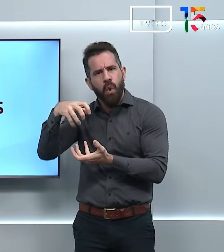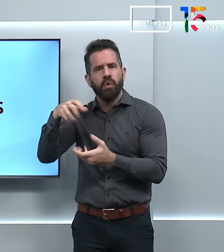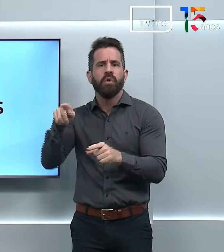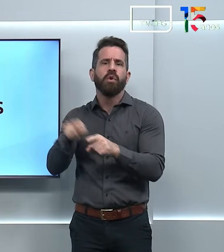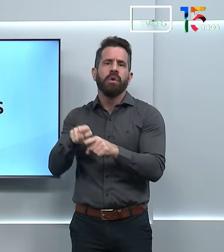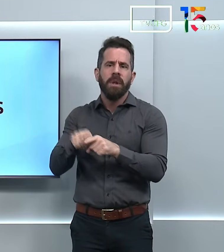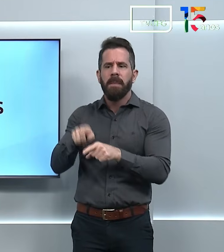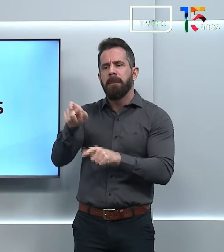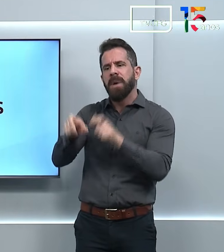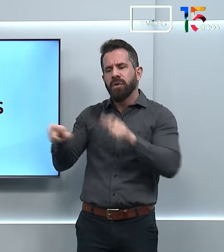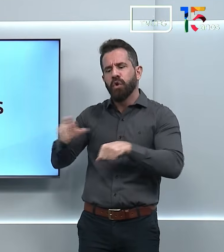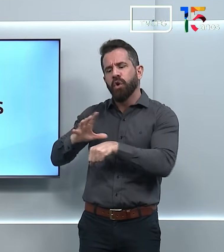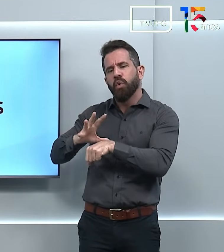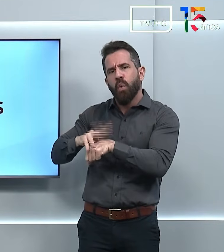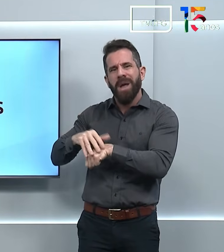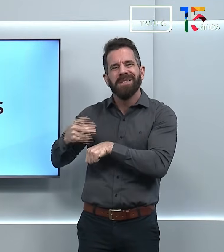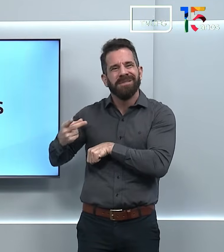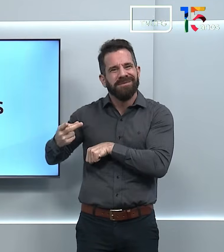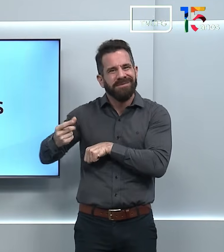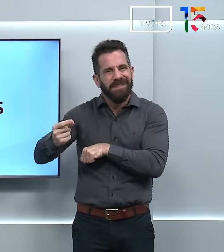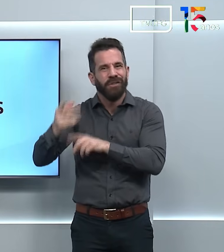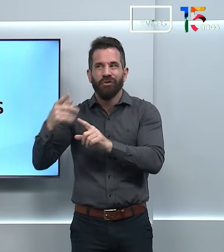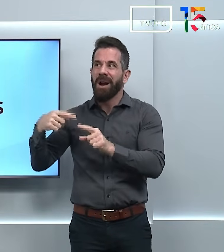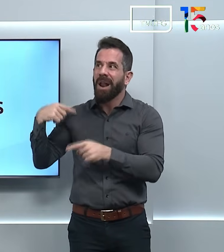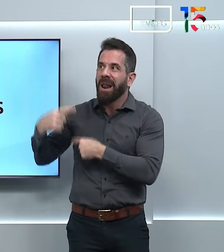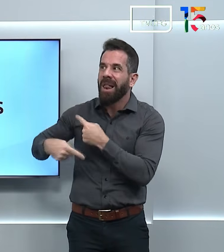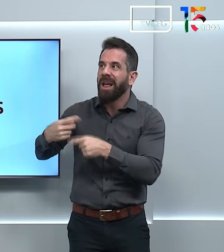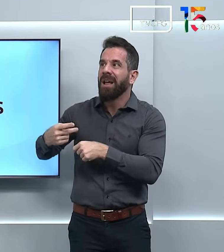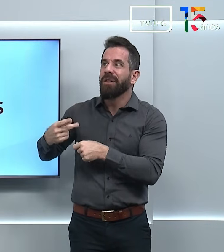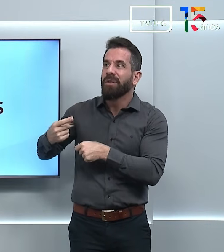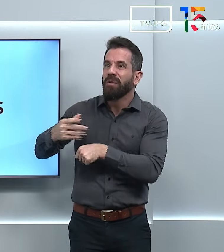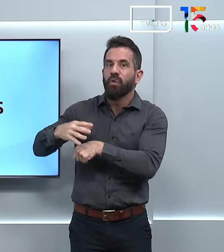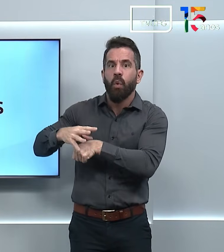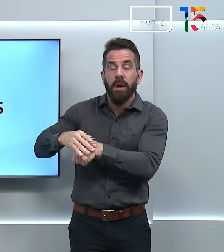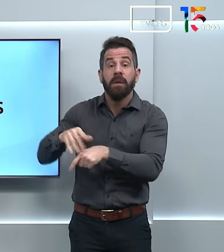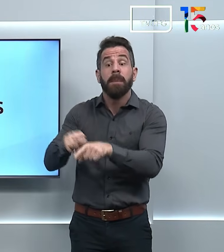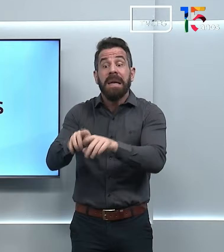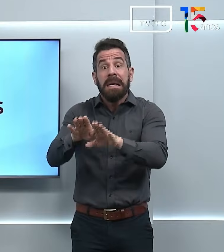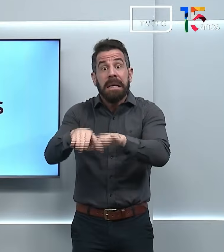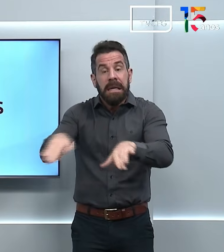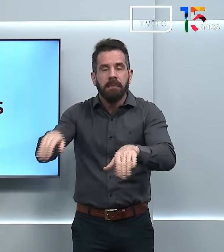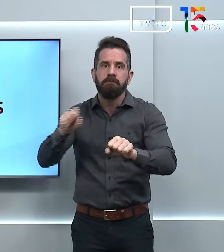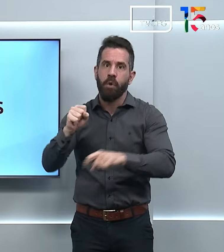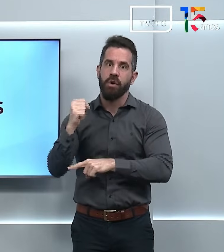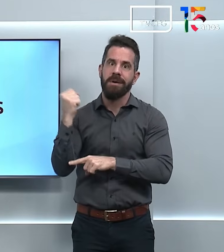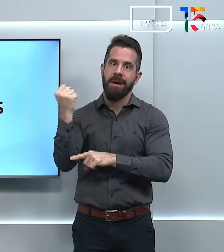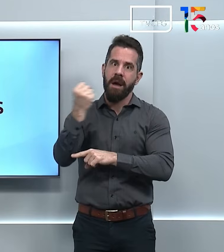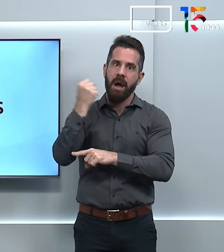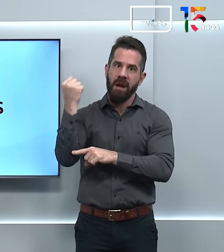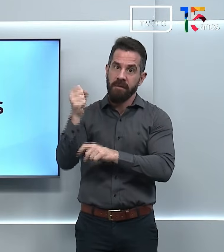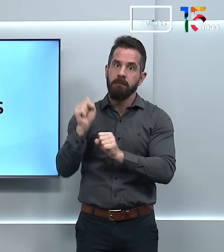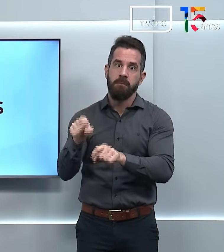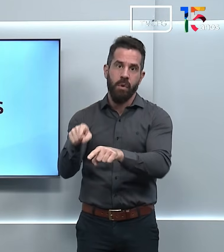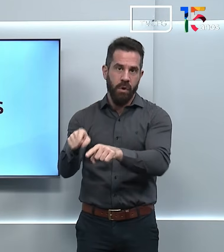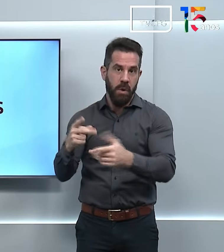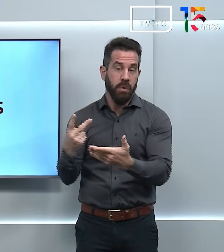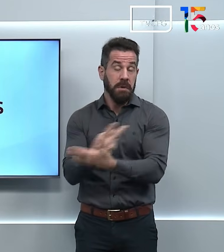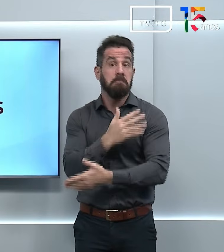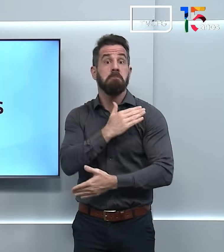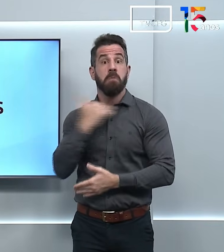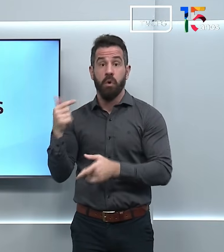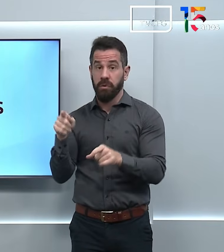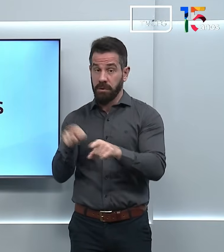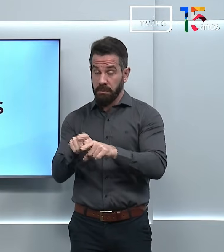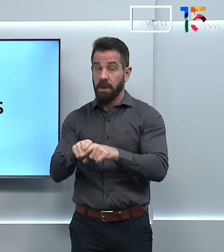doenças crônicas e também crianças, têm mais riscos de complicações e mortes em decorrência